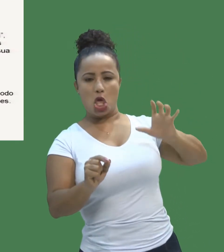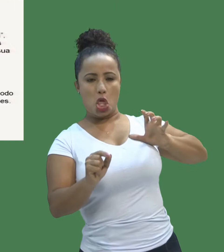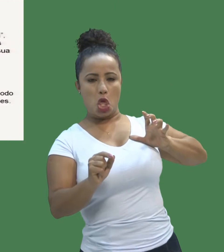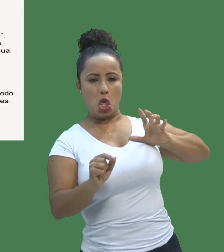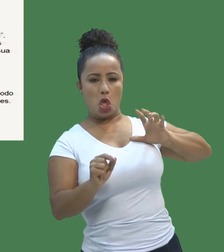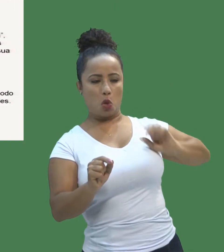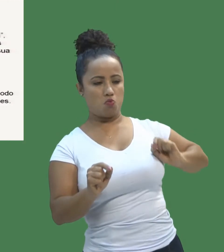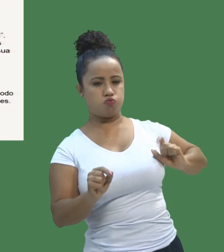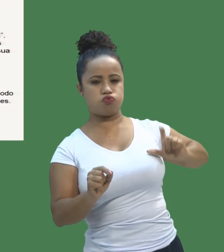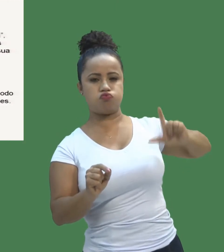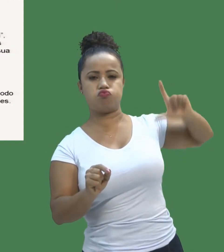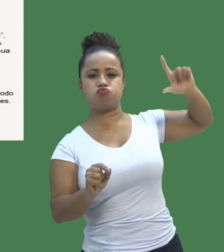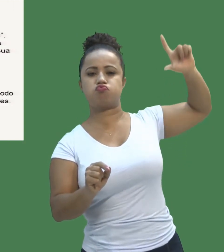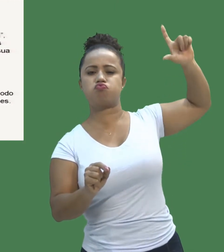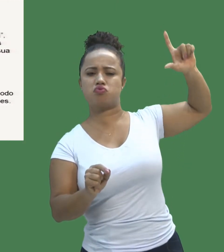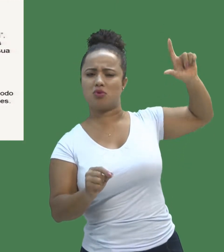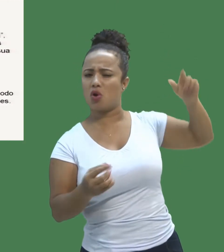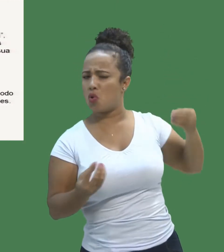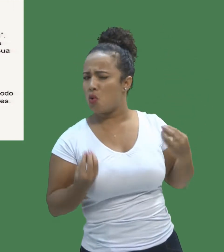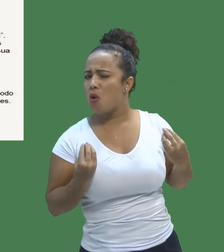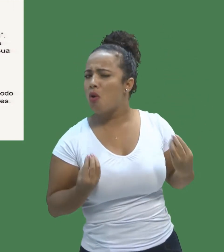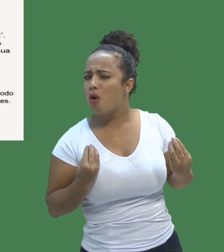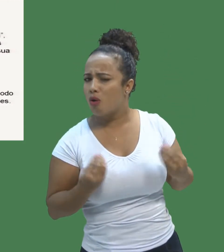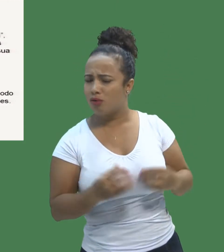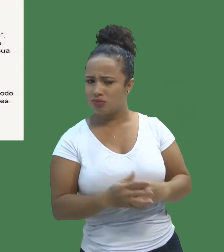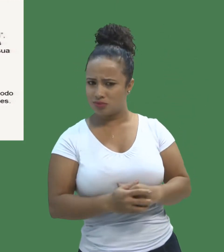se enriquece cada vez mais?